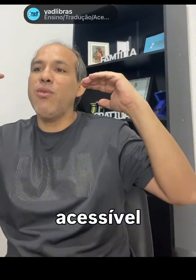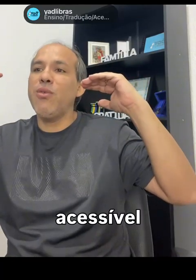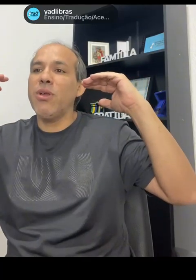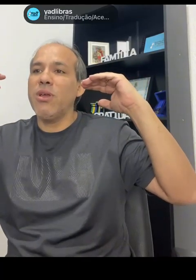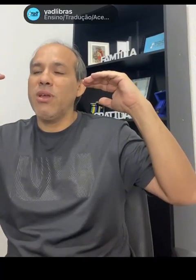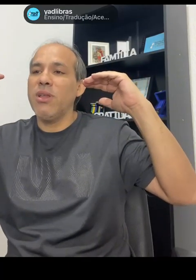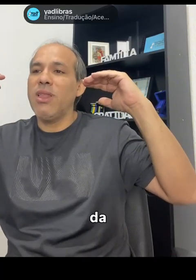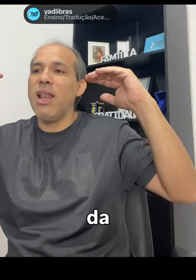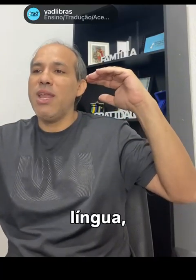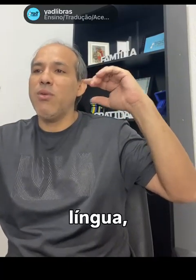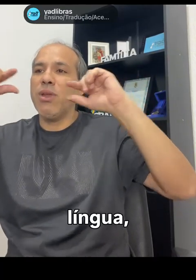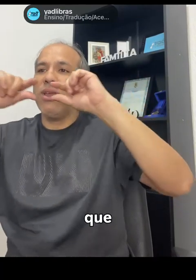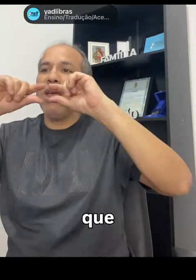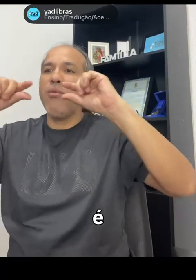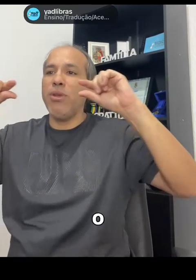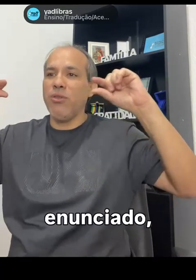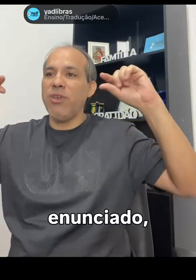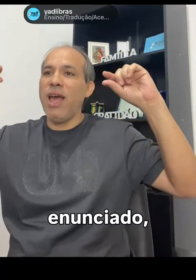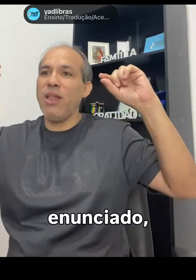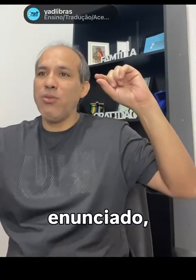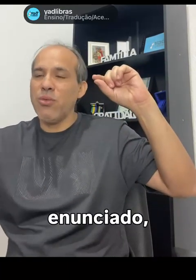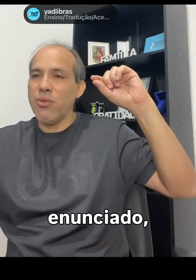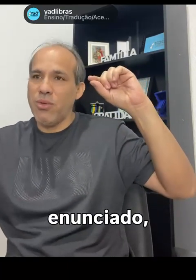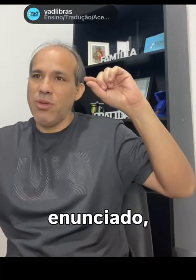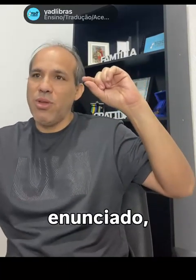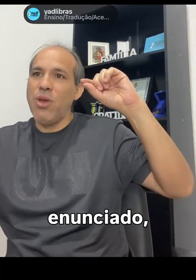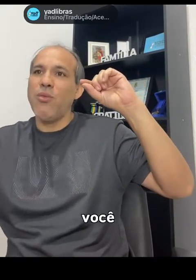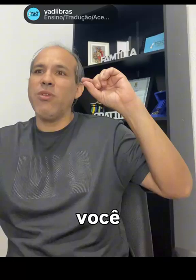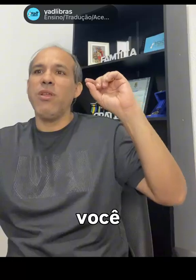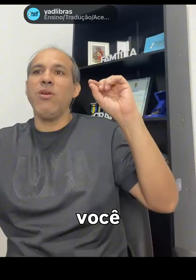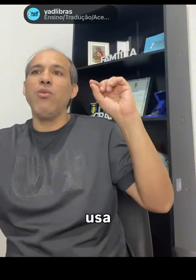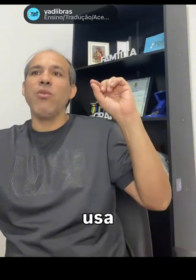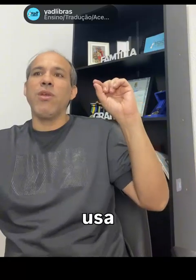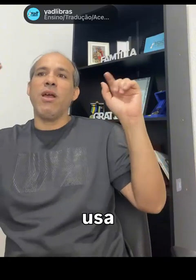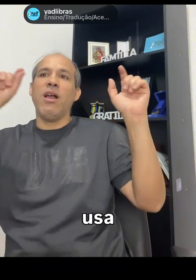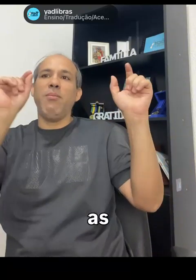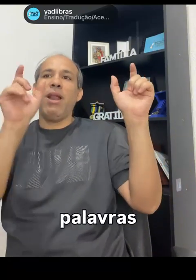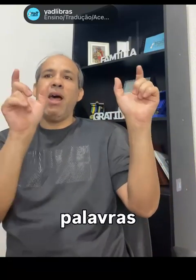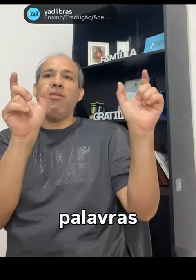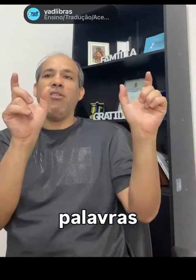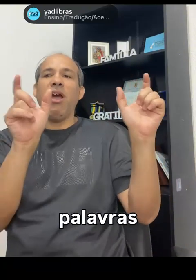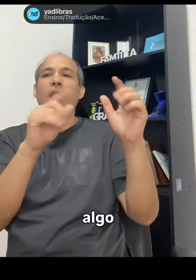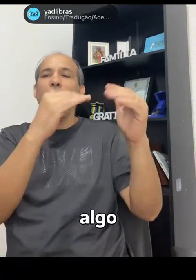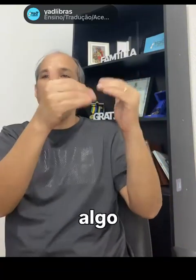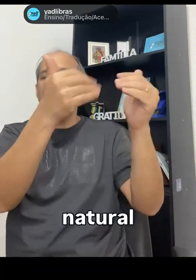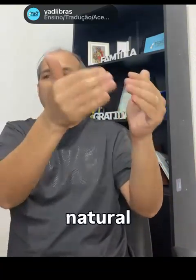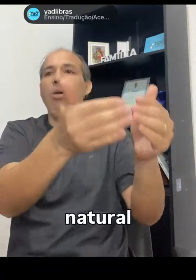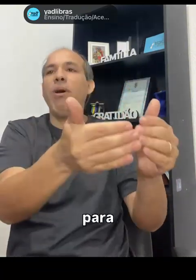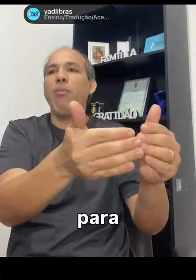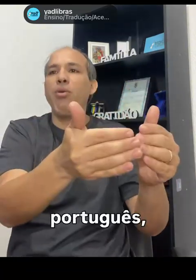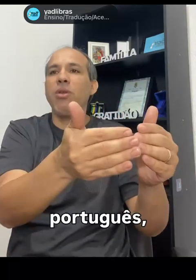acessível da língua, que é o enunciado, você usa as palavras algo natural para